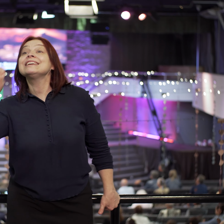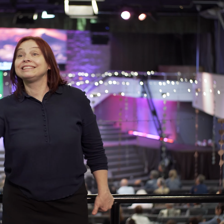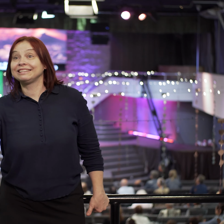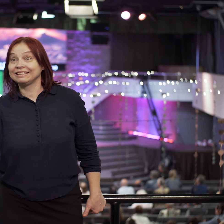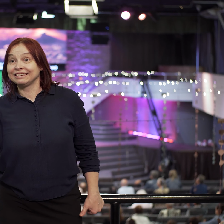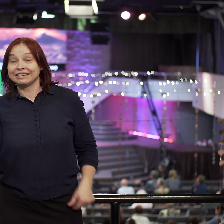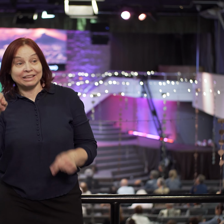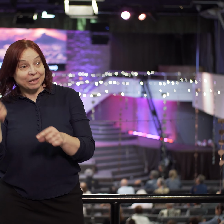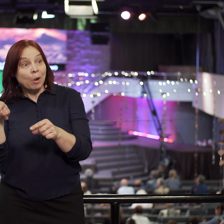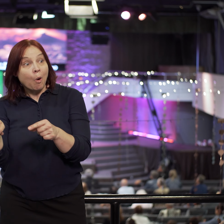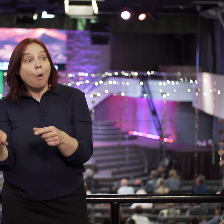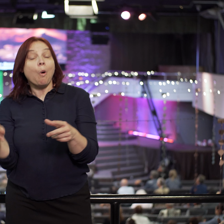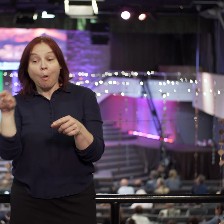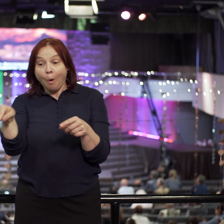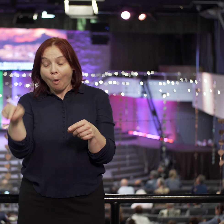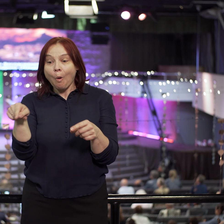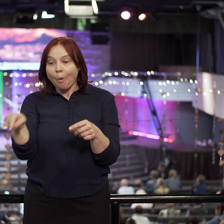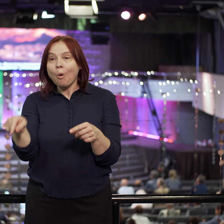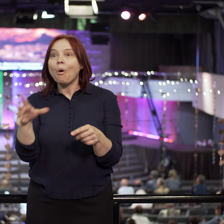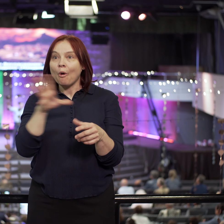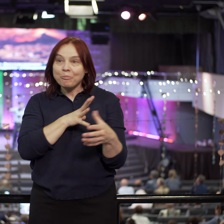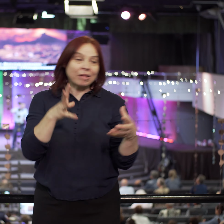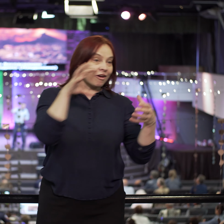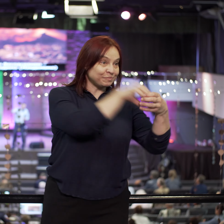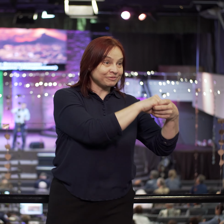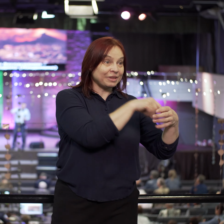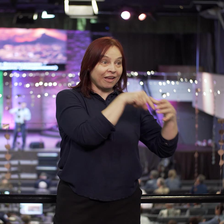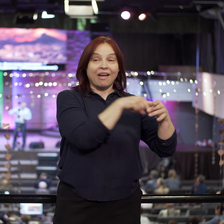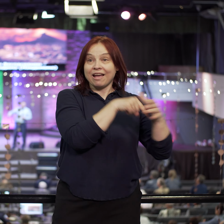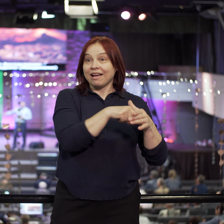этой партии, к зелотам, не во время осады Иерусалима, а до того.